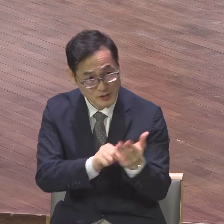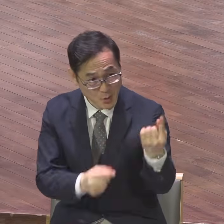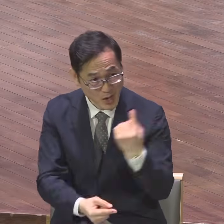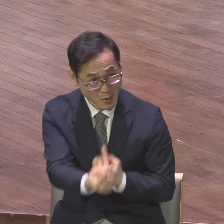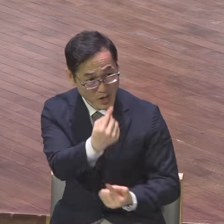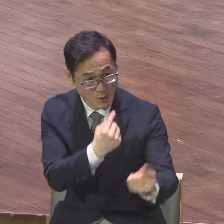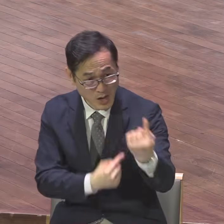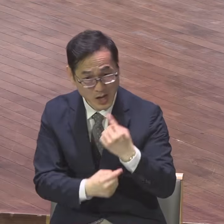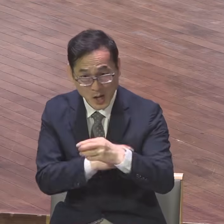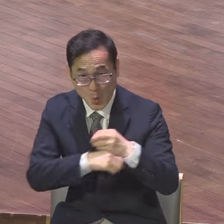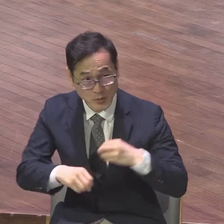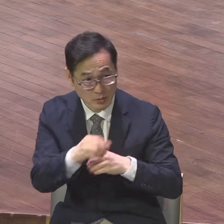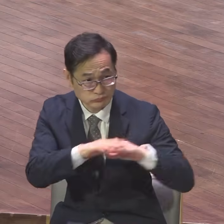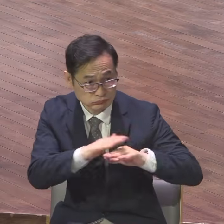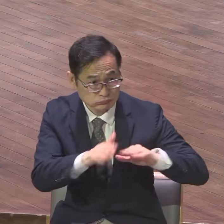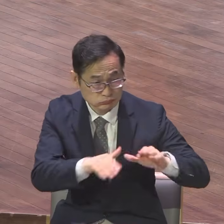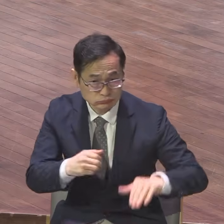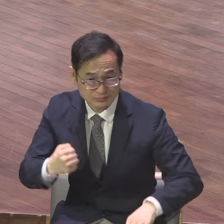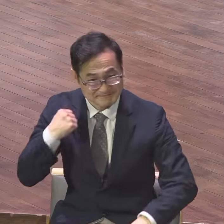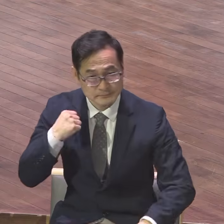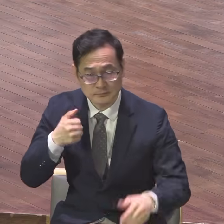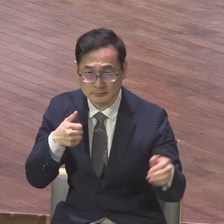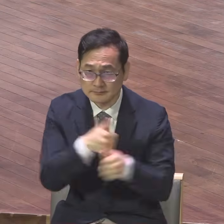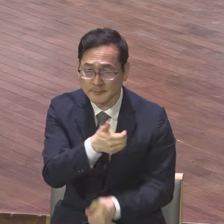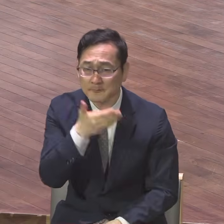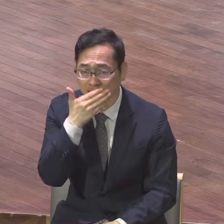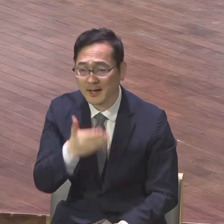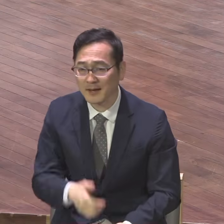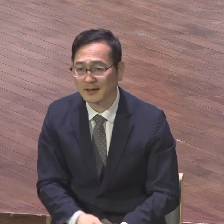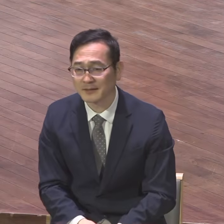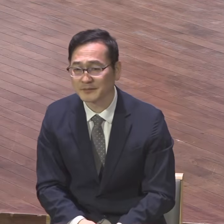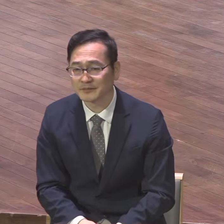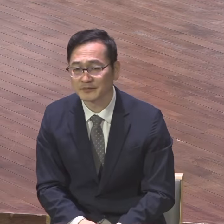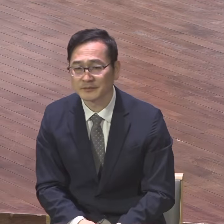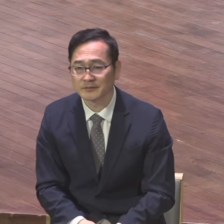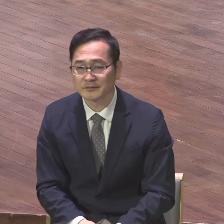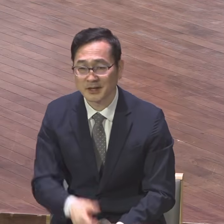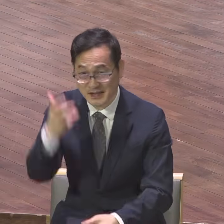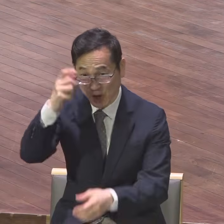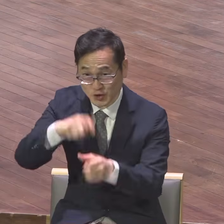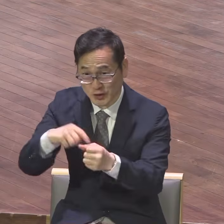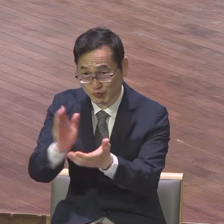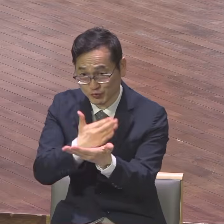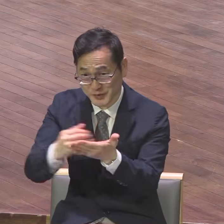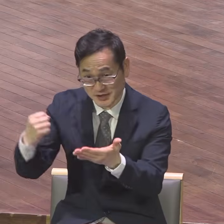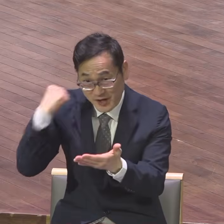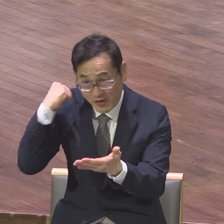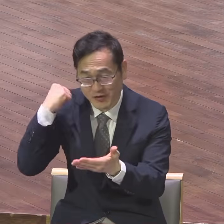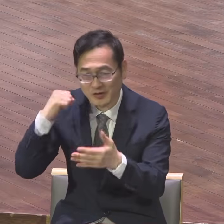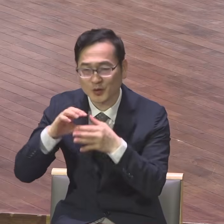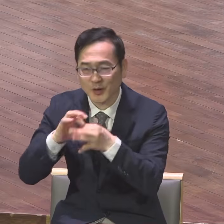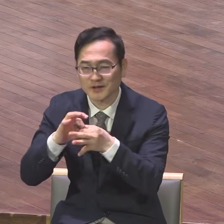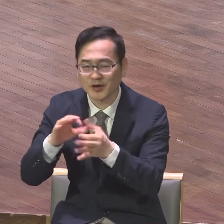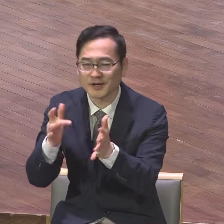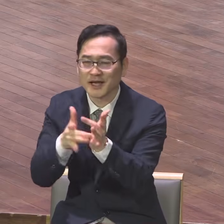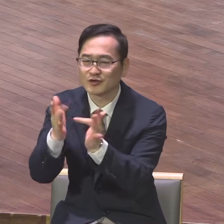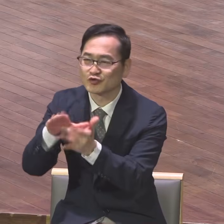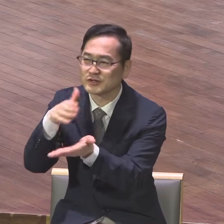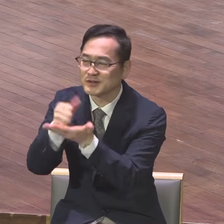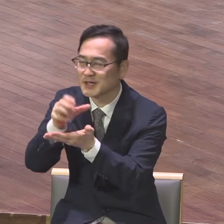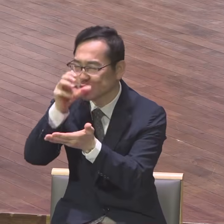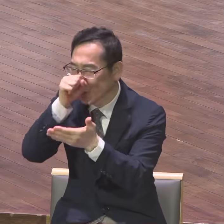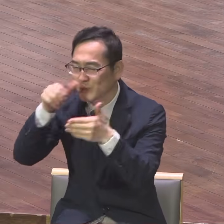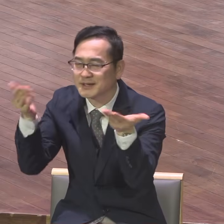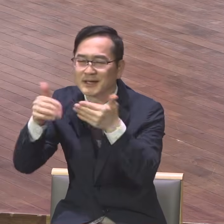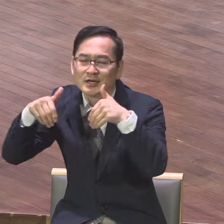앞에서 빛을 발한다. 영계 모든 성도들, 이런 영적 분별력 있는 삶을 통해서 그리스도 예수의 좋은